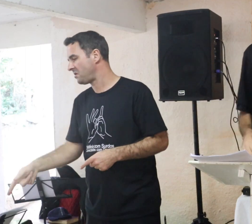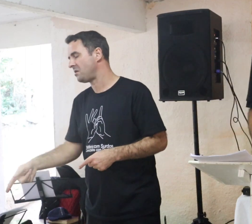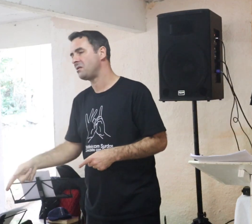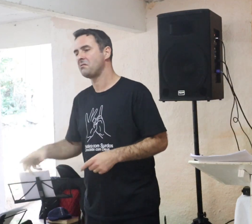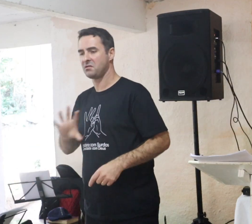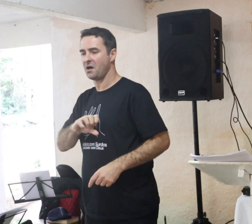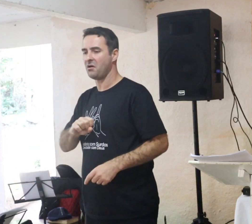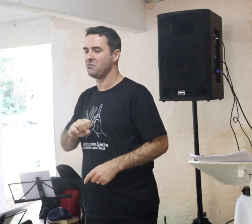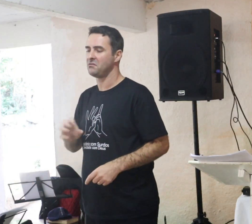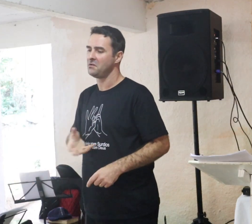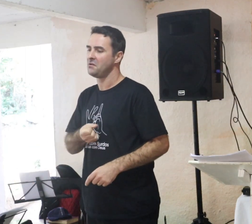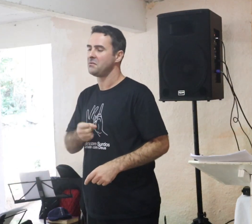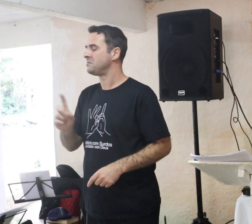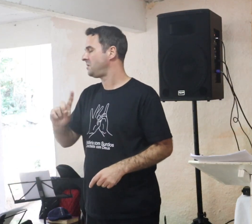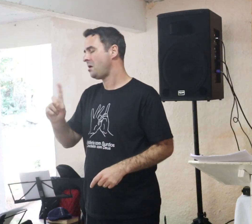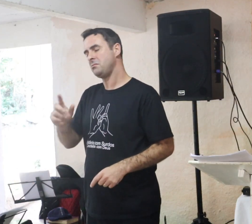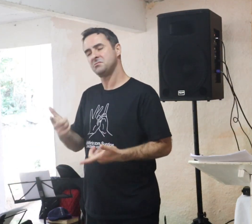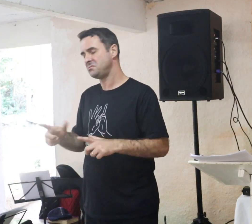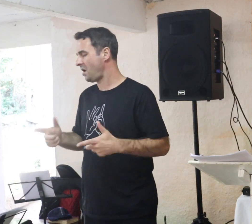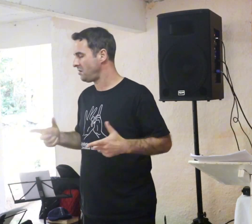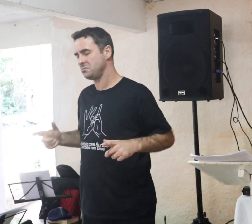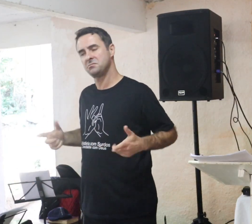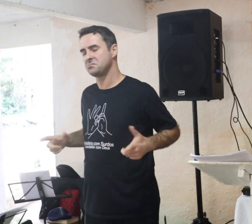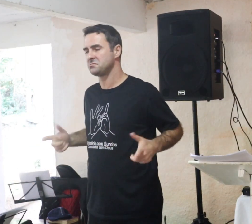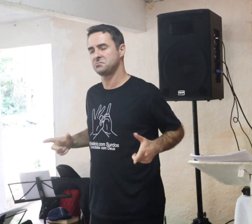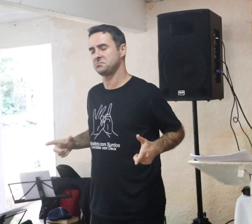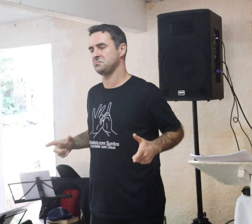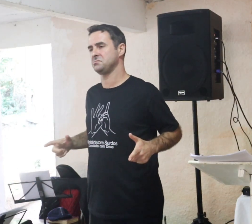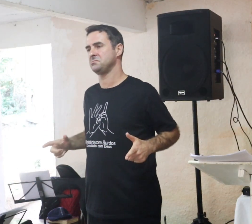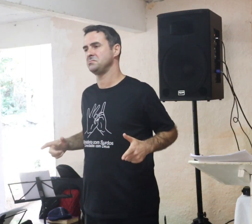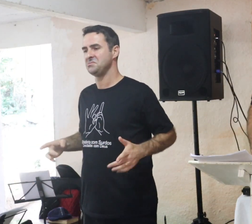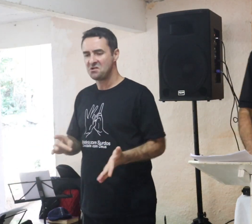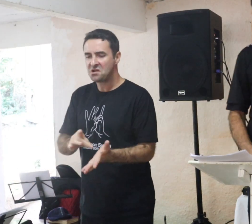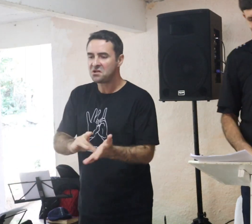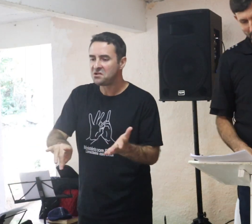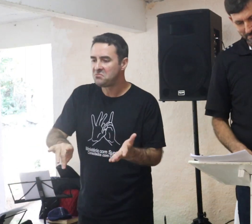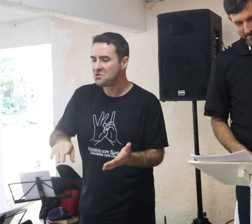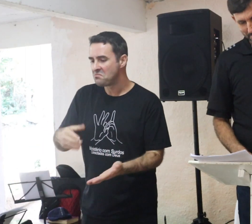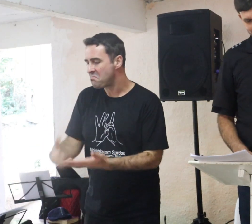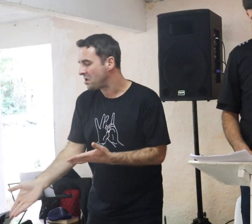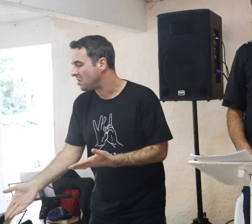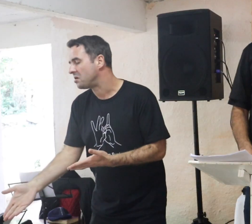os salvos. Não tem. Ela é o inimigo vencido.